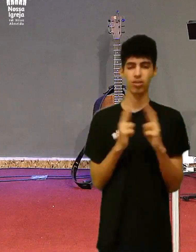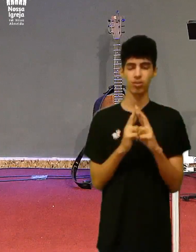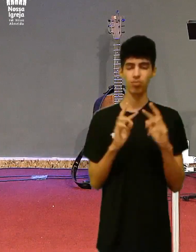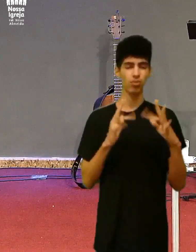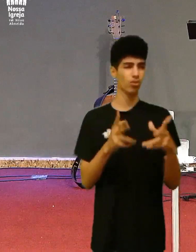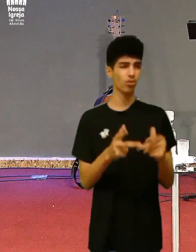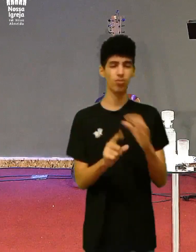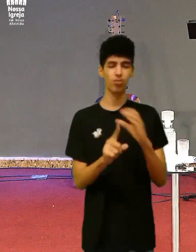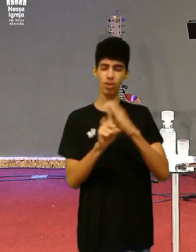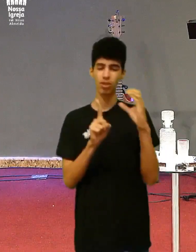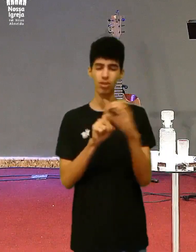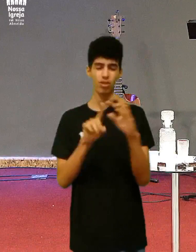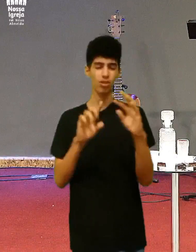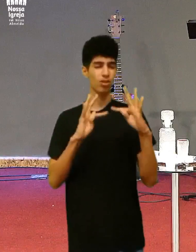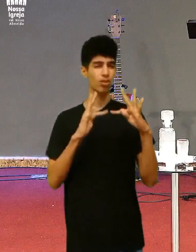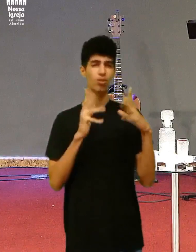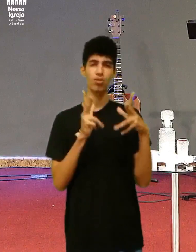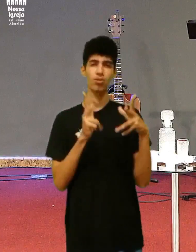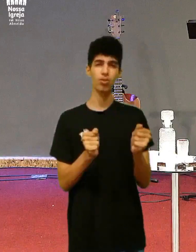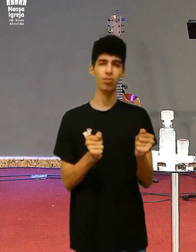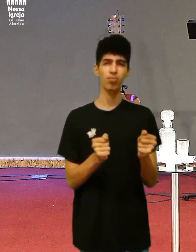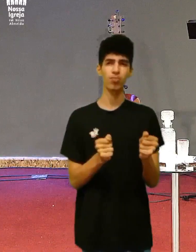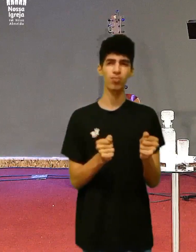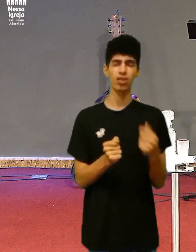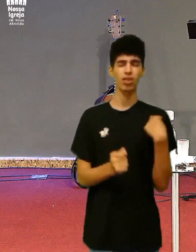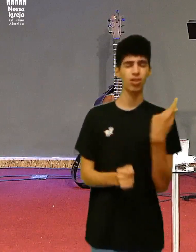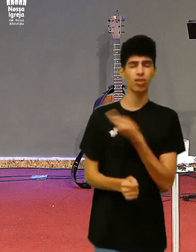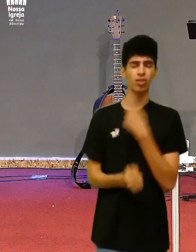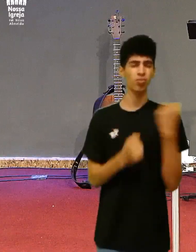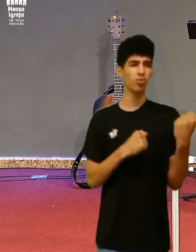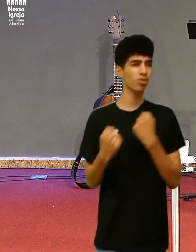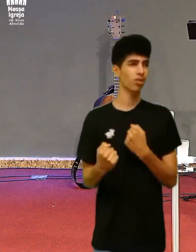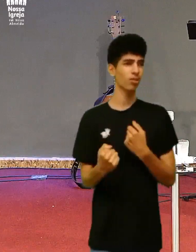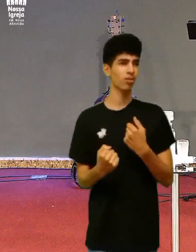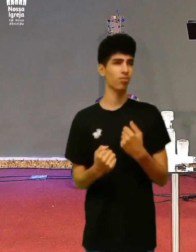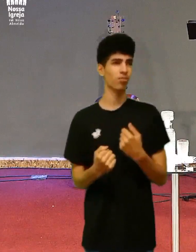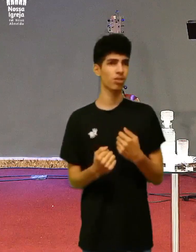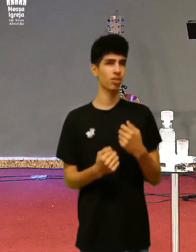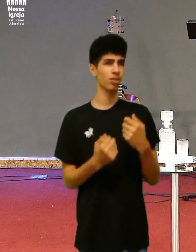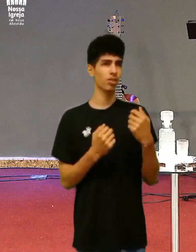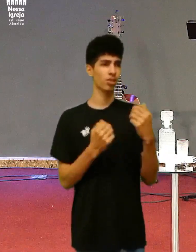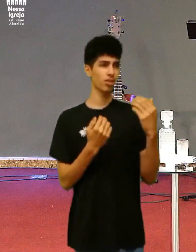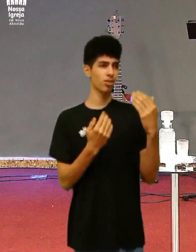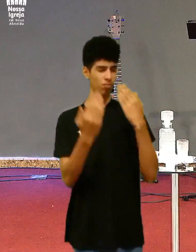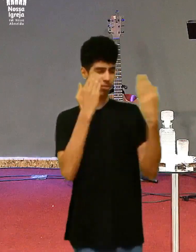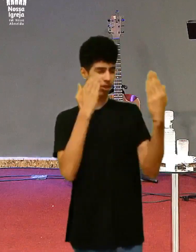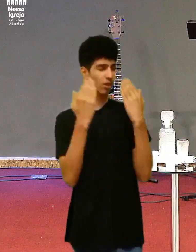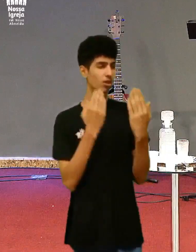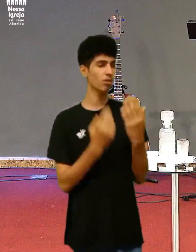sejamos esse garoto estendendo as mãos, enquanto o nosso irmão não voltar à vida.